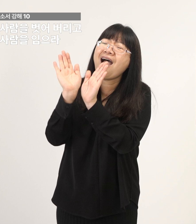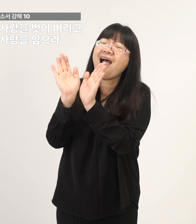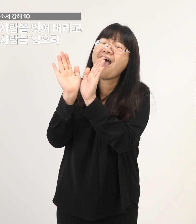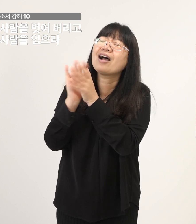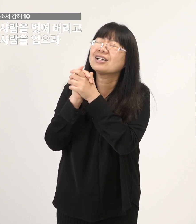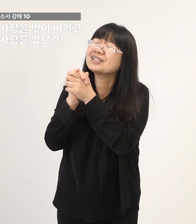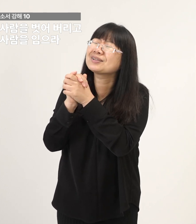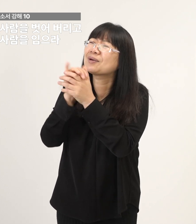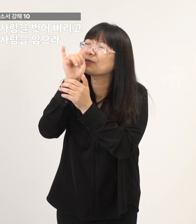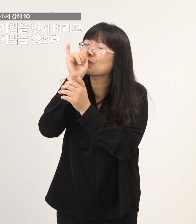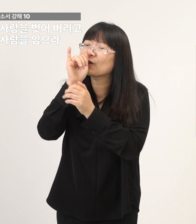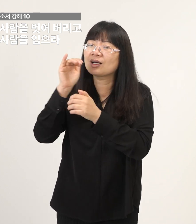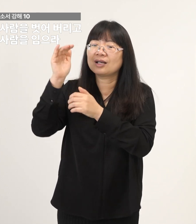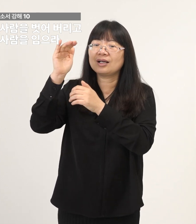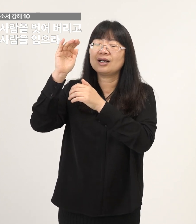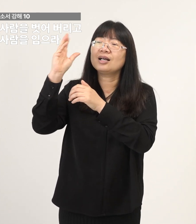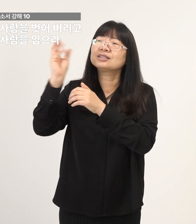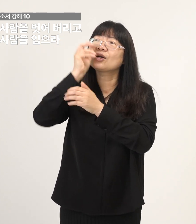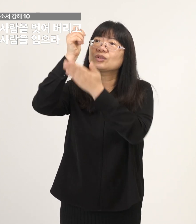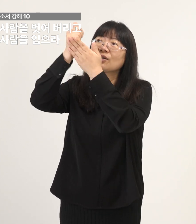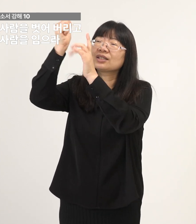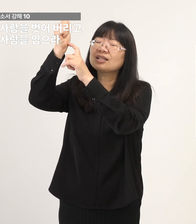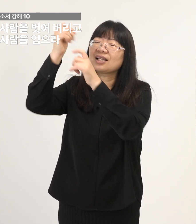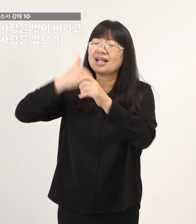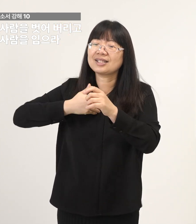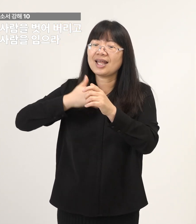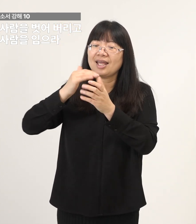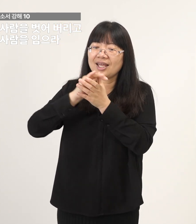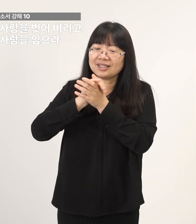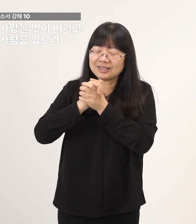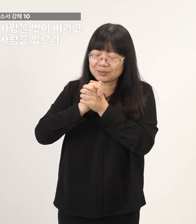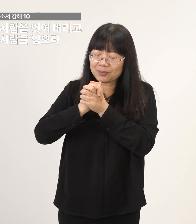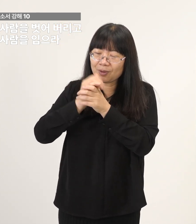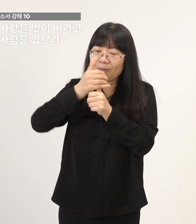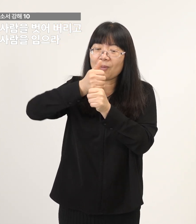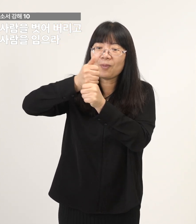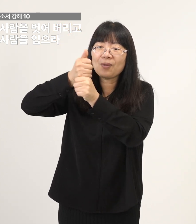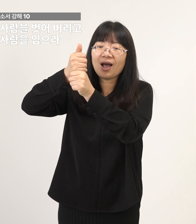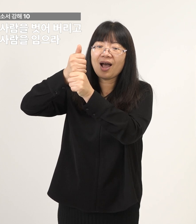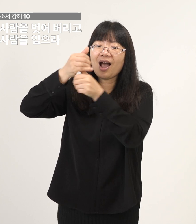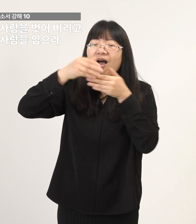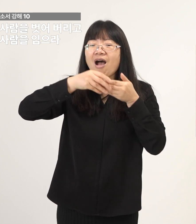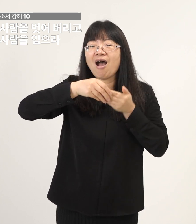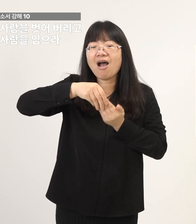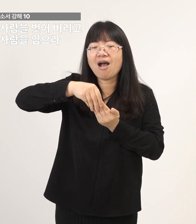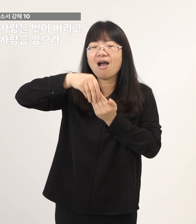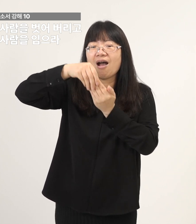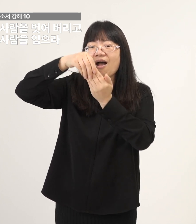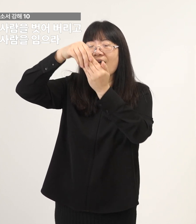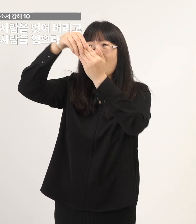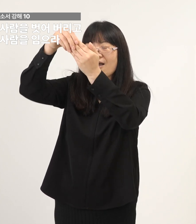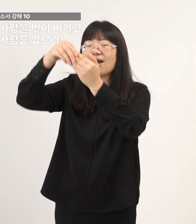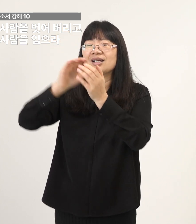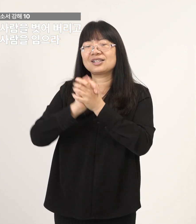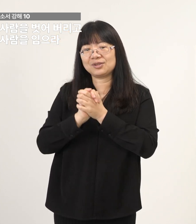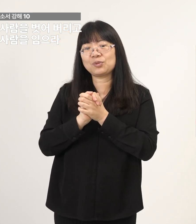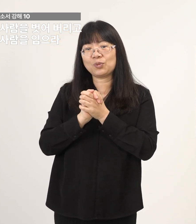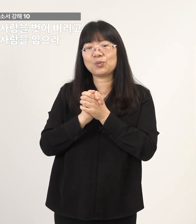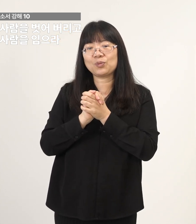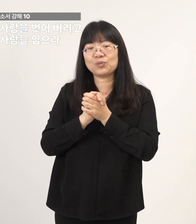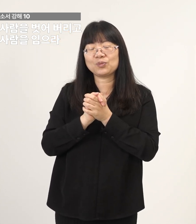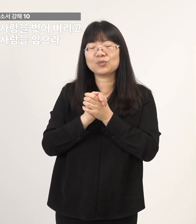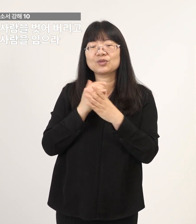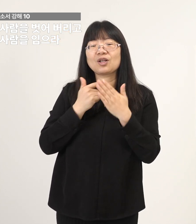있고 위에서 성령님이 내 기도를 사로잡으셔서 이렇게 끌고 올라가는 기도가 있다고요.